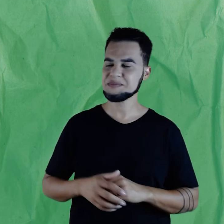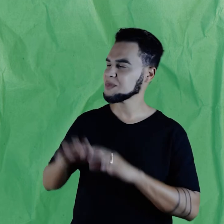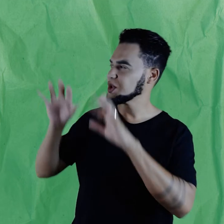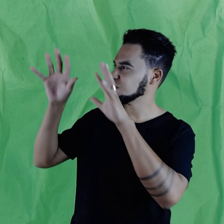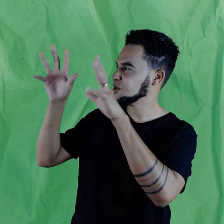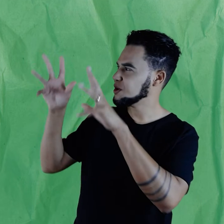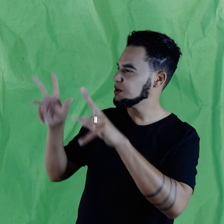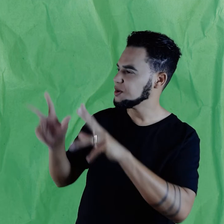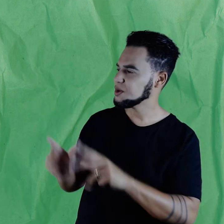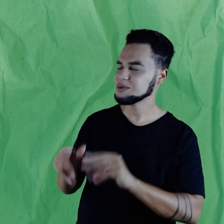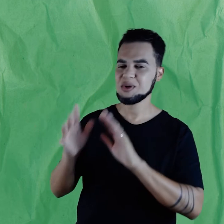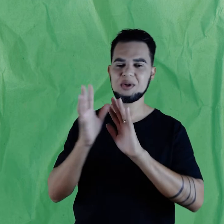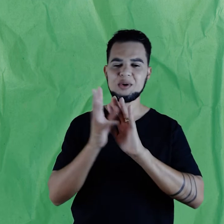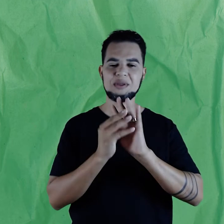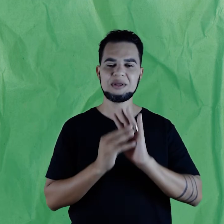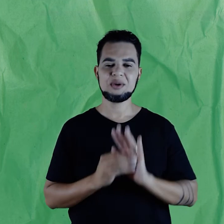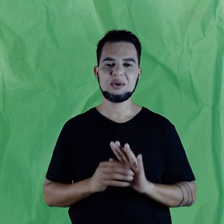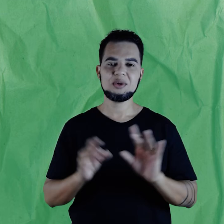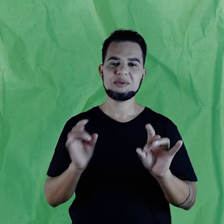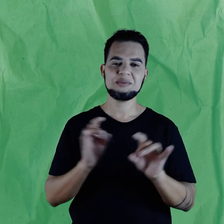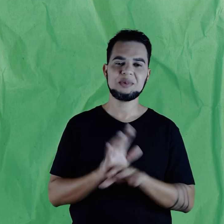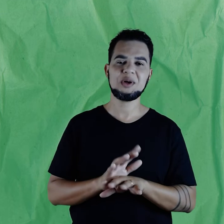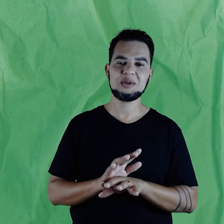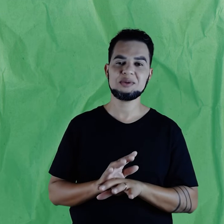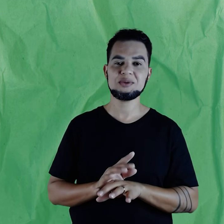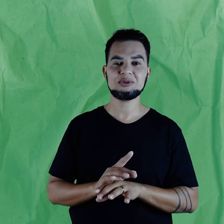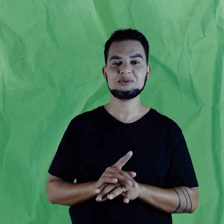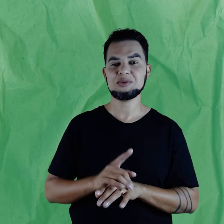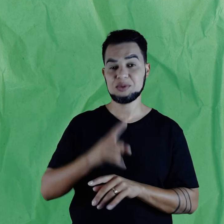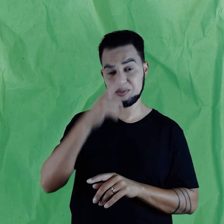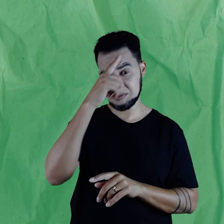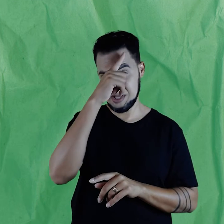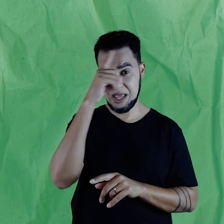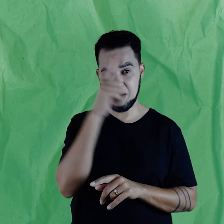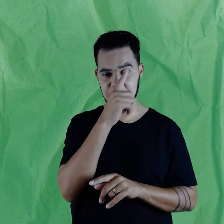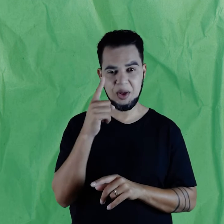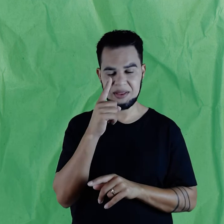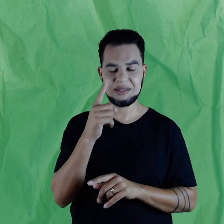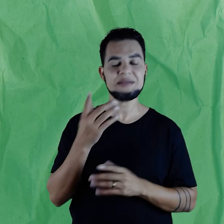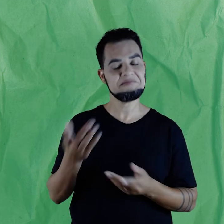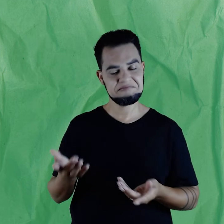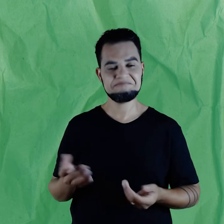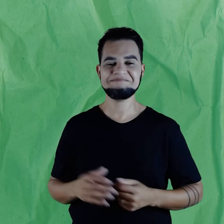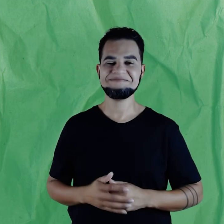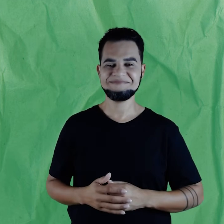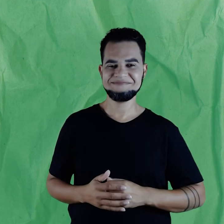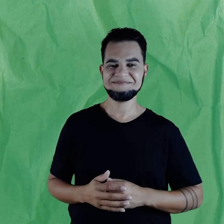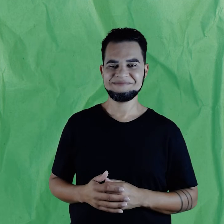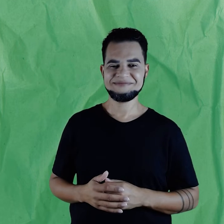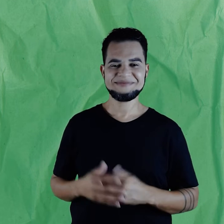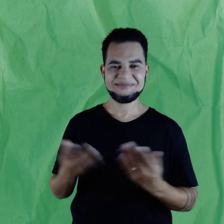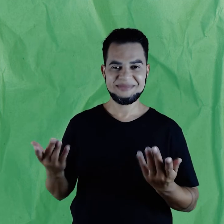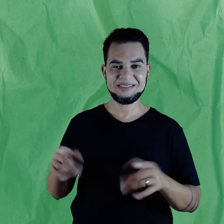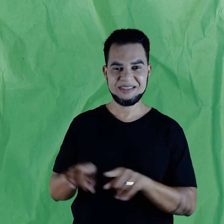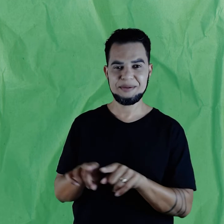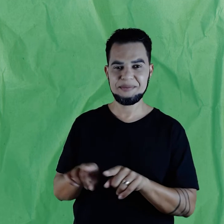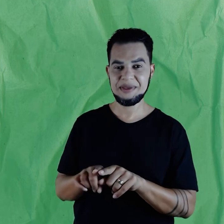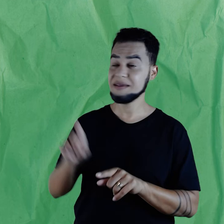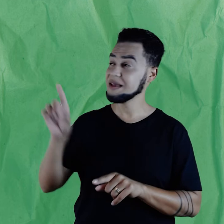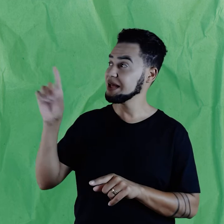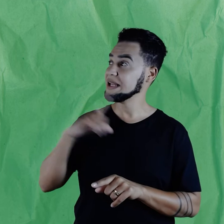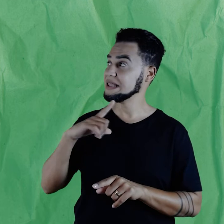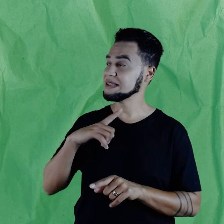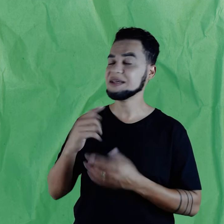Todo o conteúdo aqui, por exemplo, do Harry Potter. Inclusive, ele traz para mim uma URL de uma